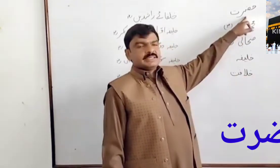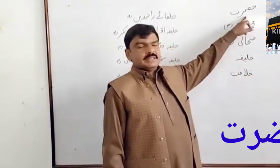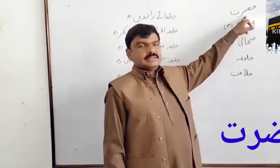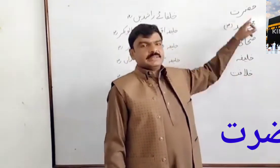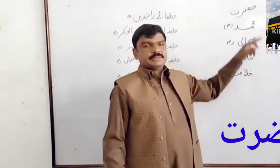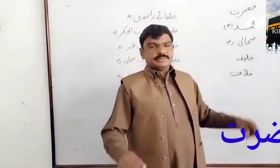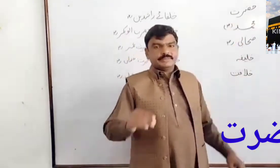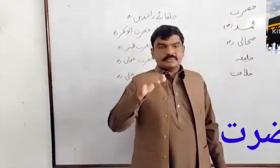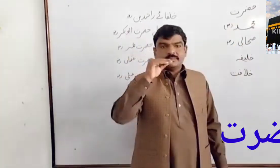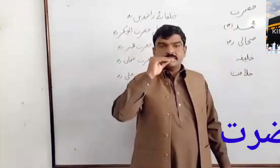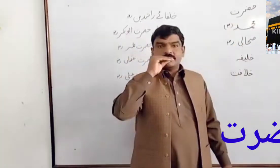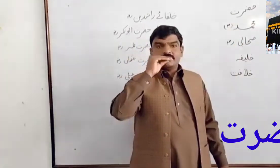हजरत